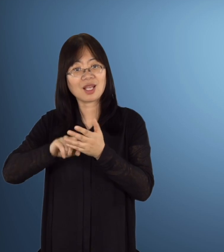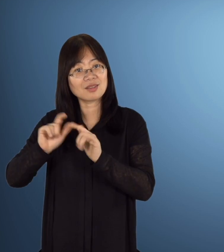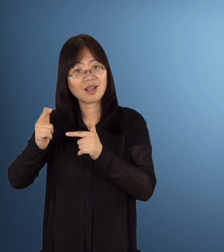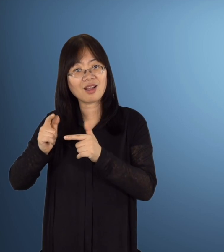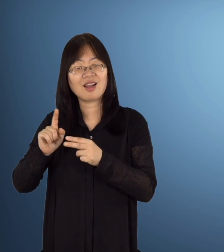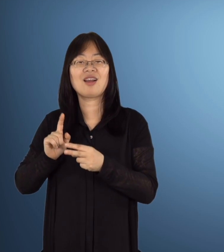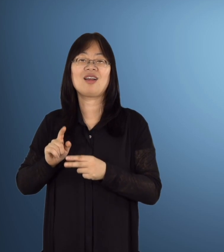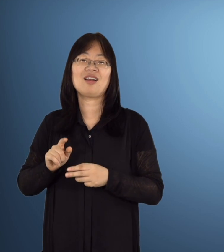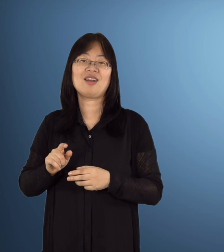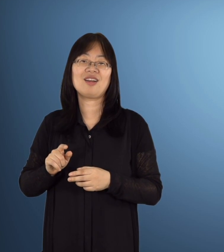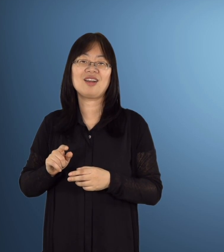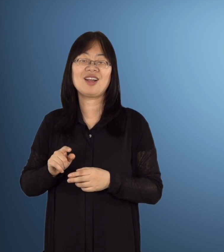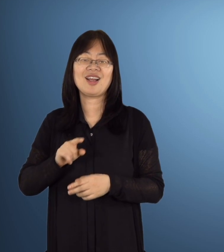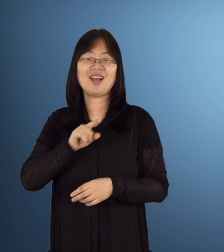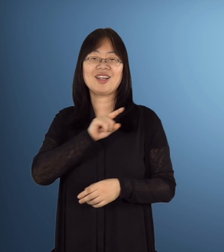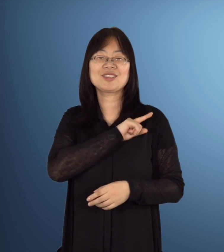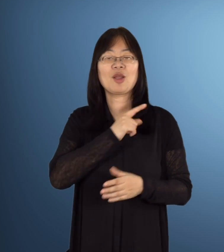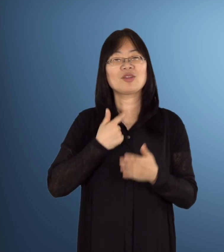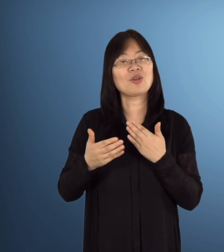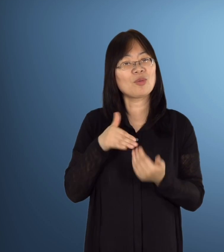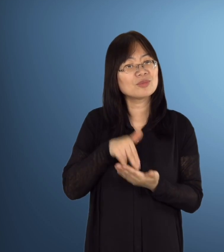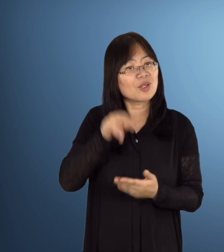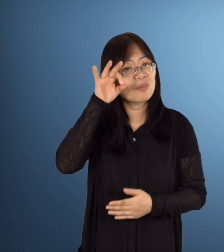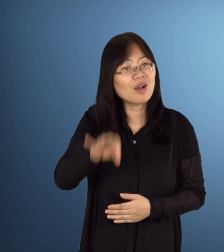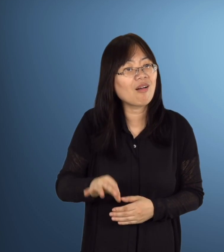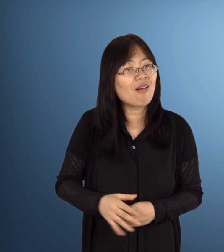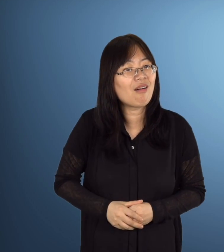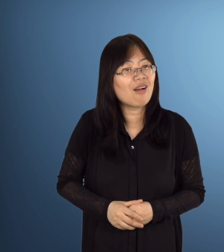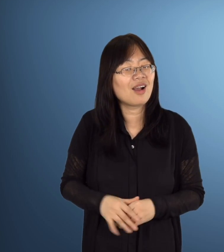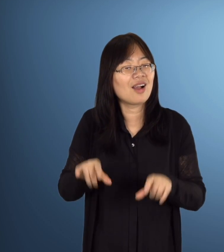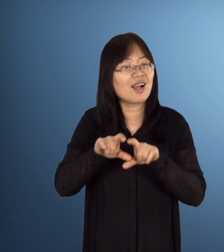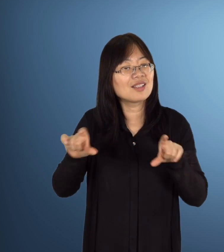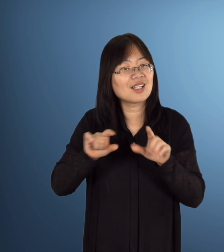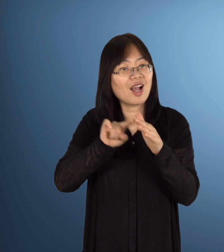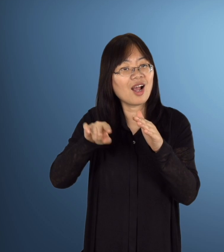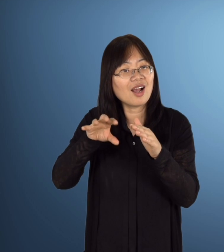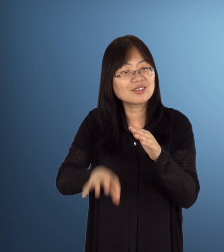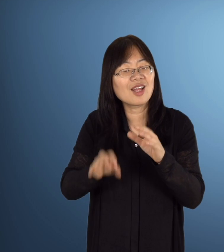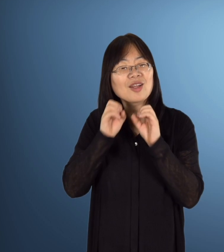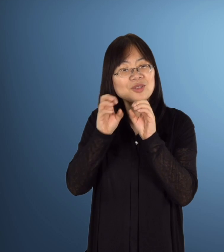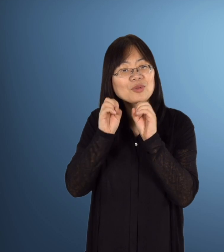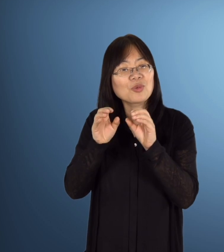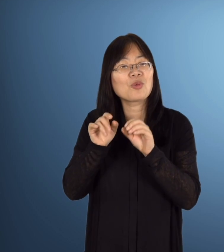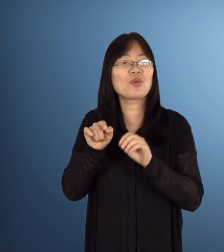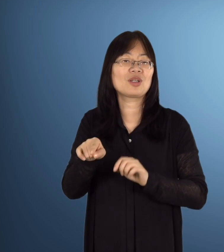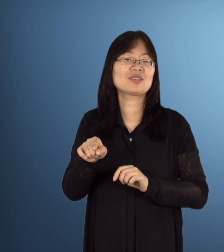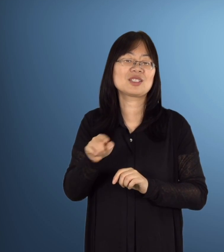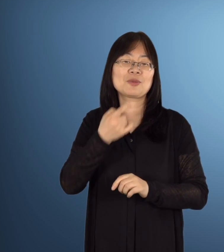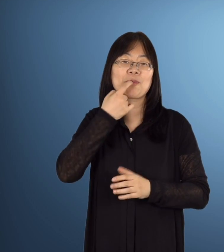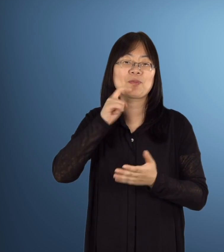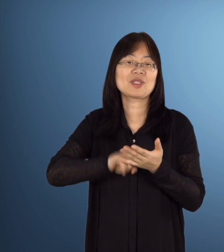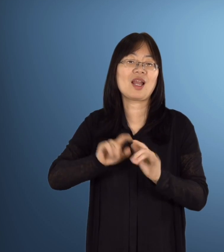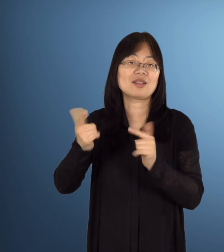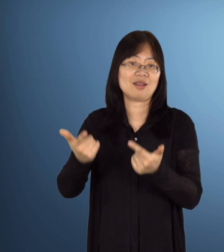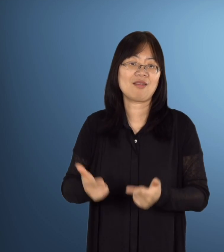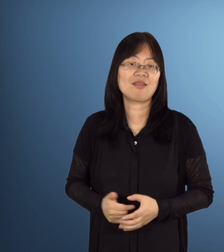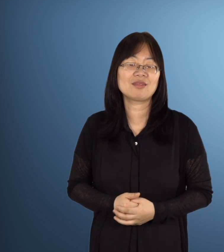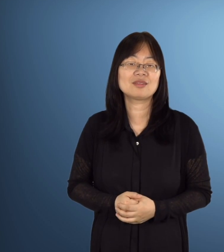예. 제 경우로도 일상의 선교가 만만치 않아요.